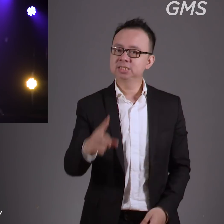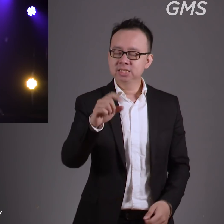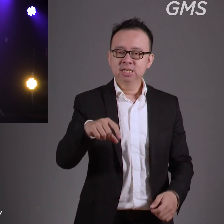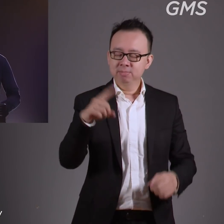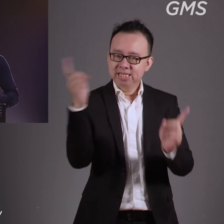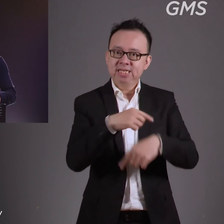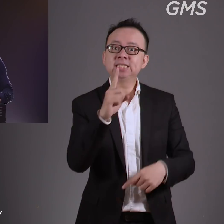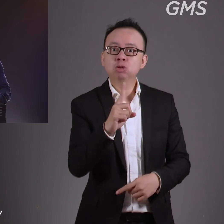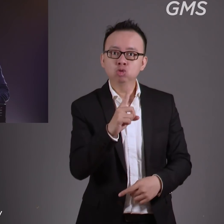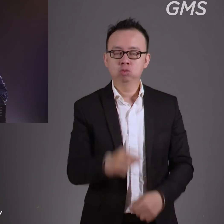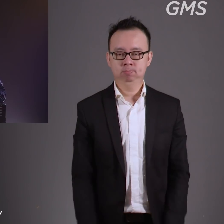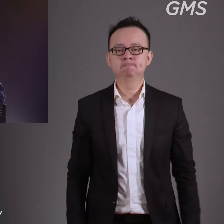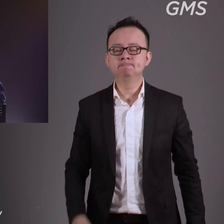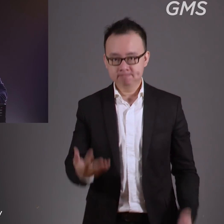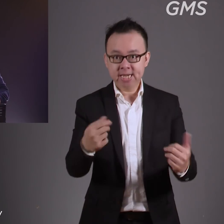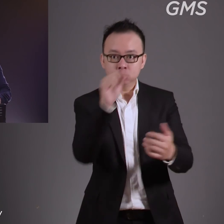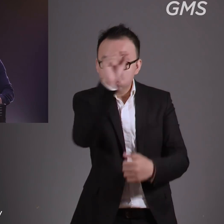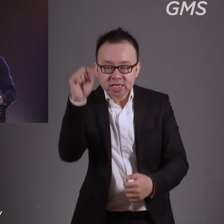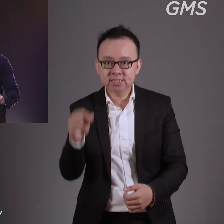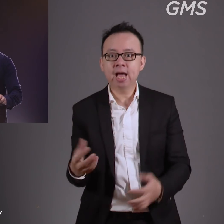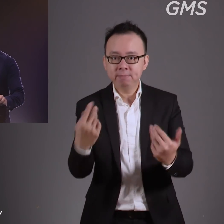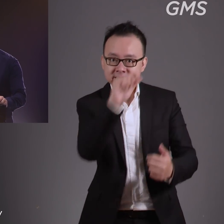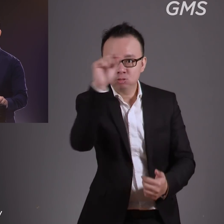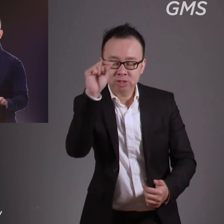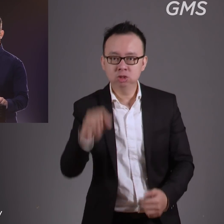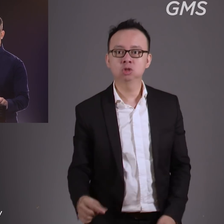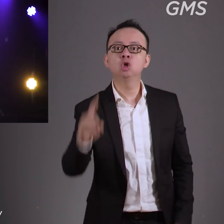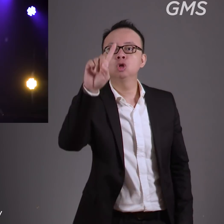sederhana. Yang ke-1 tulis itu, ambil catatan.